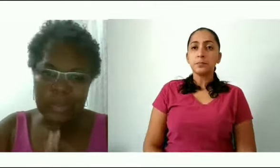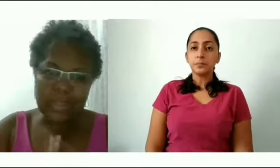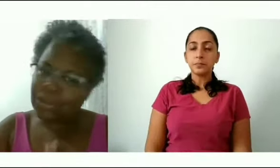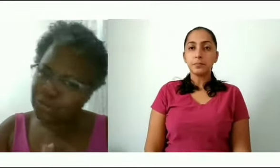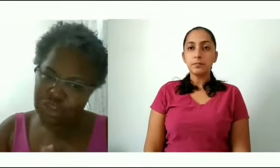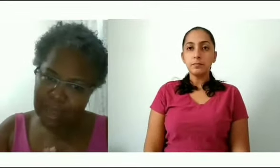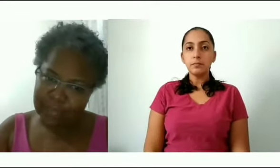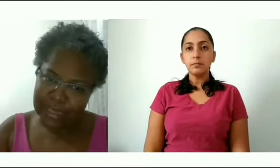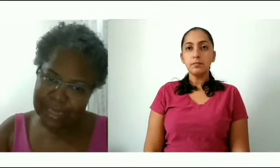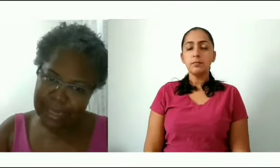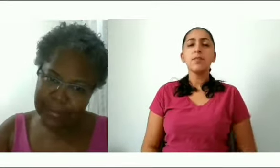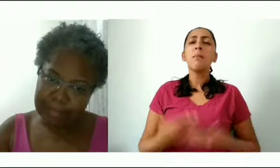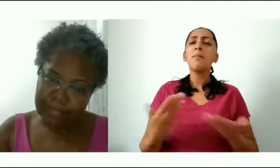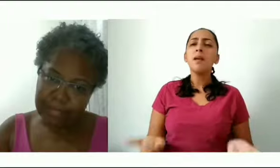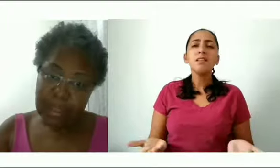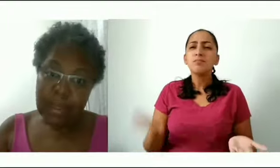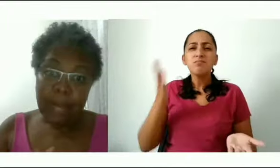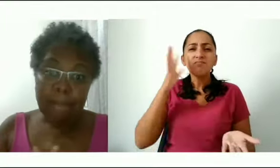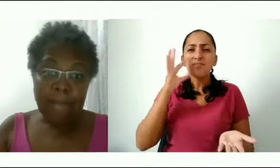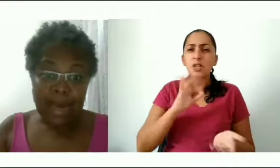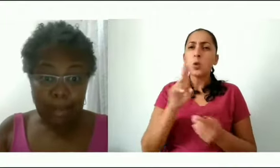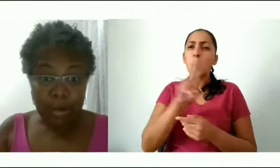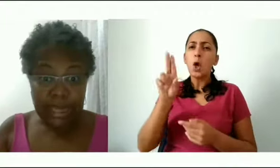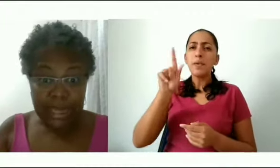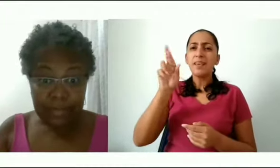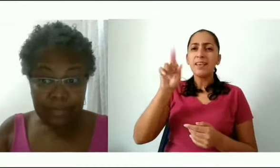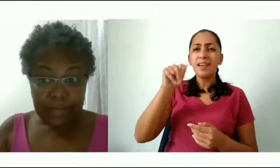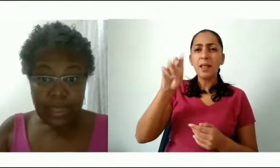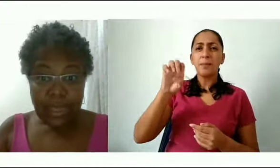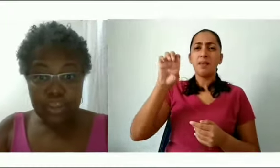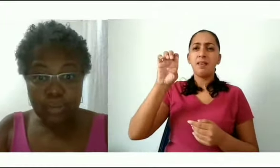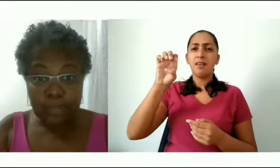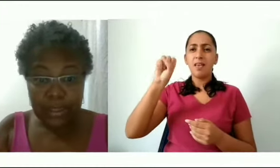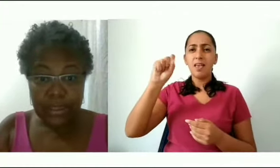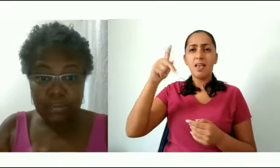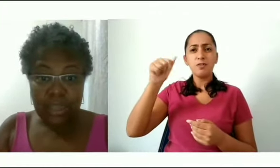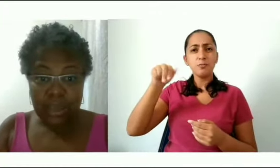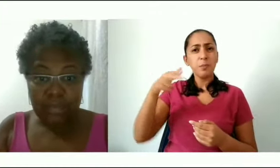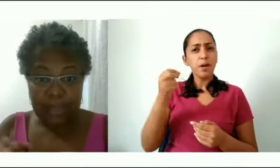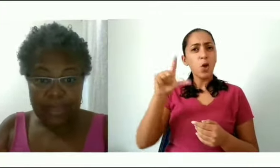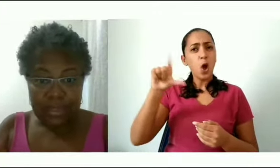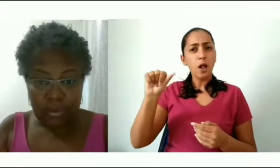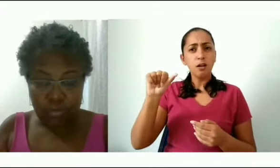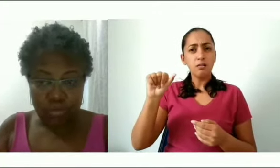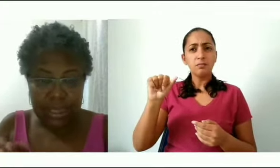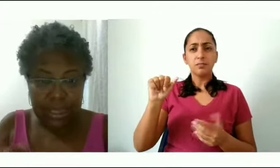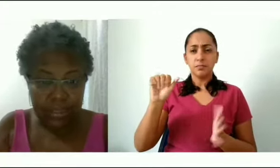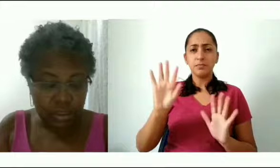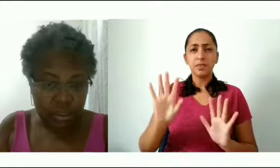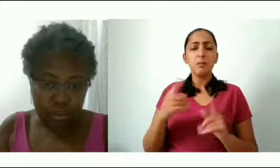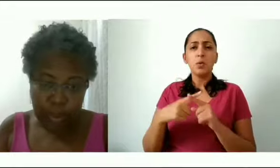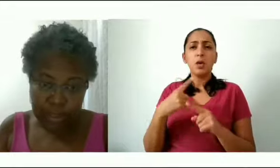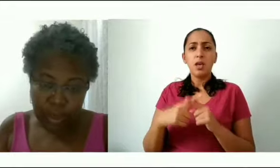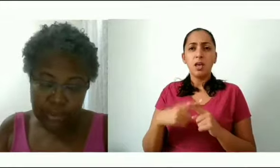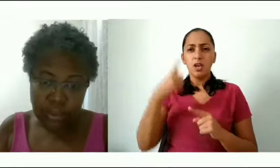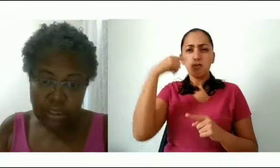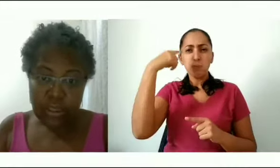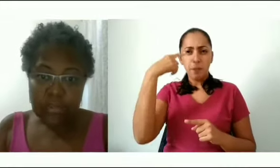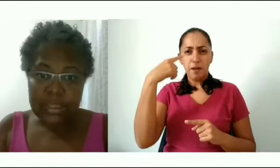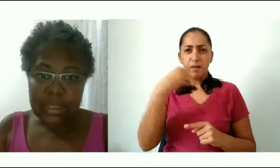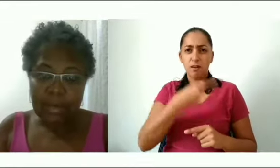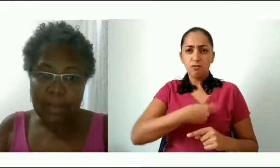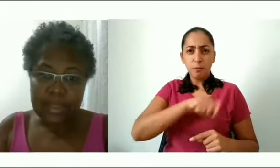a Espanha não estava na guerra. Mas, porém, a Espanha estava, os jornalistas